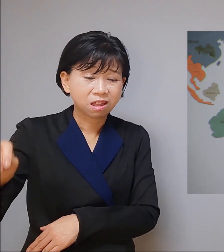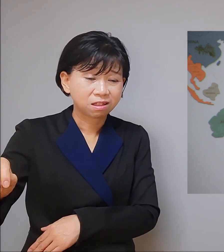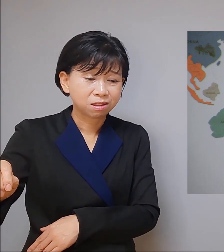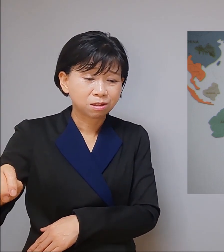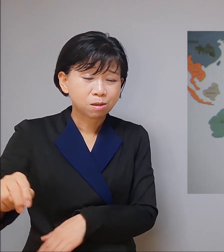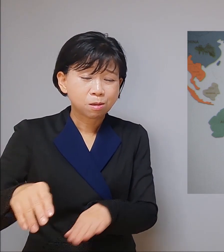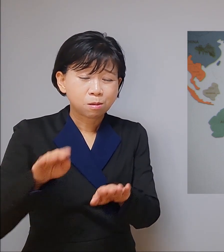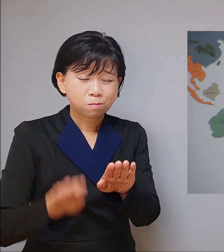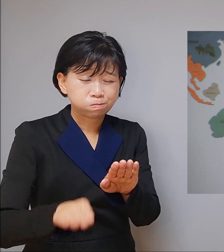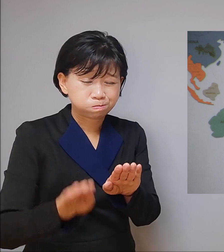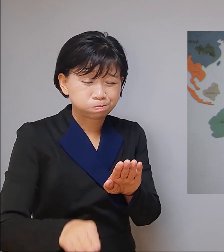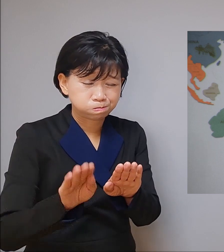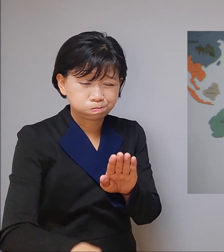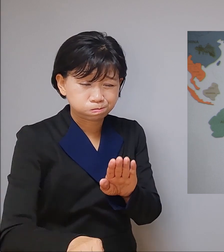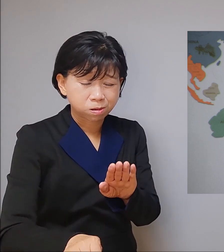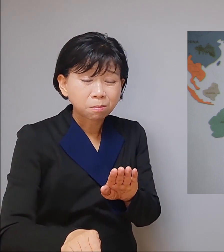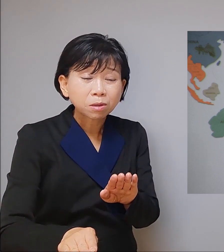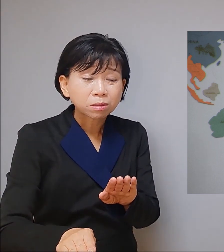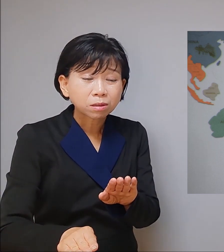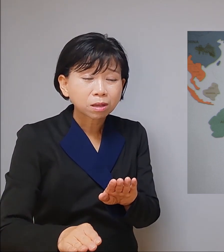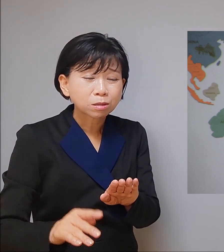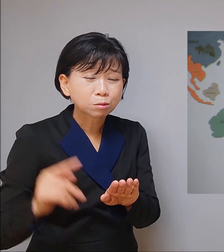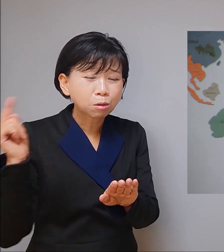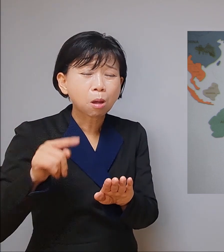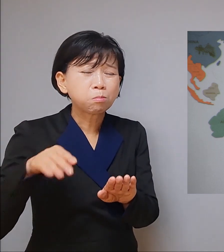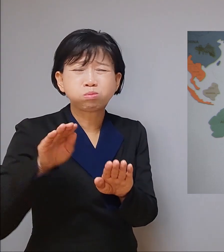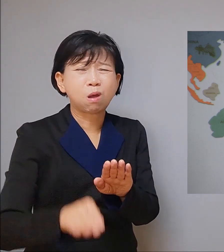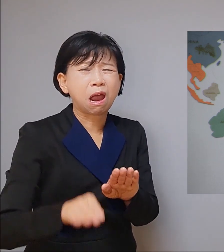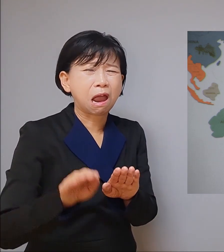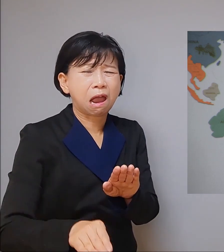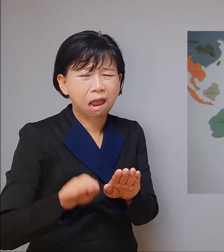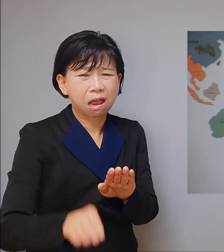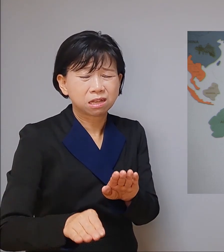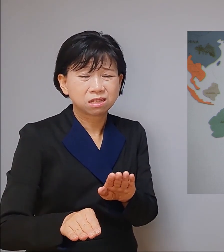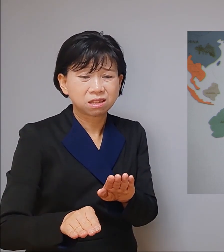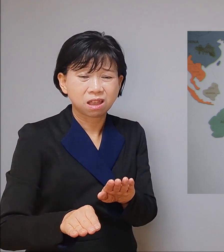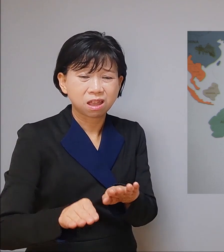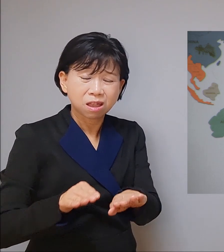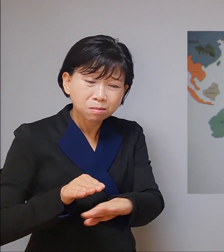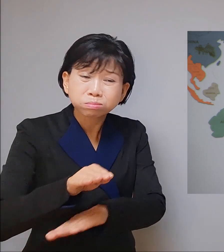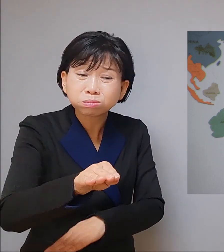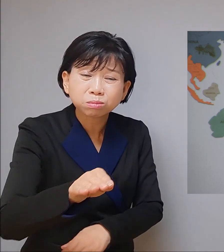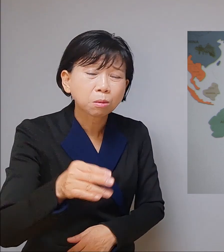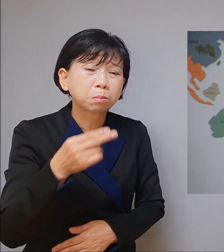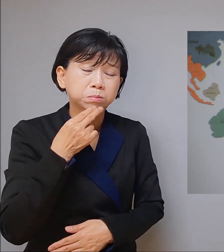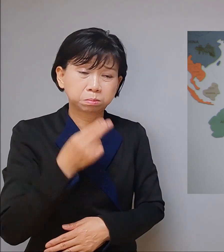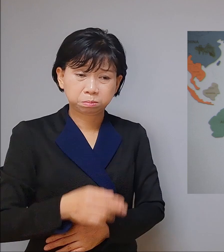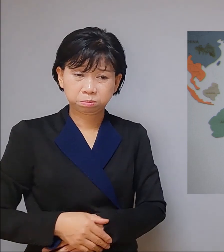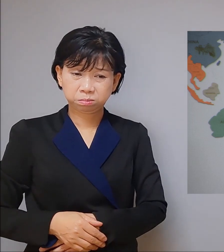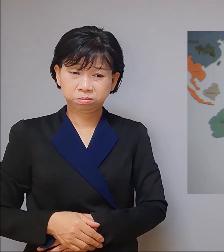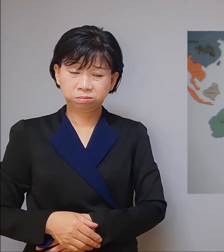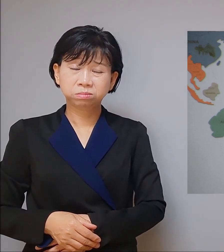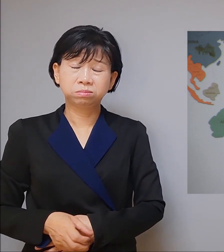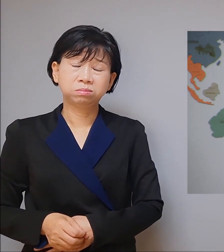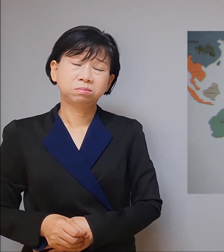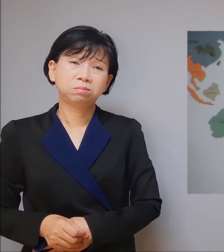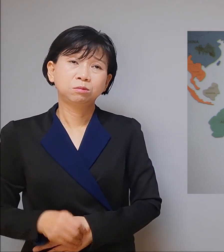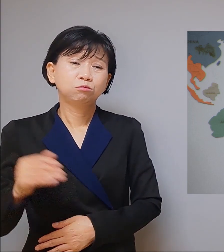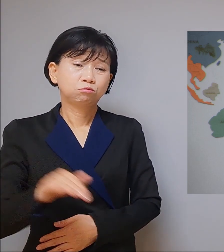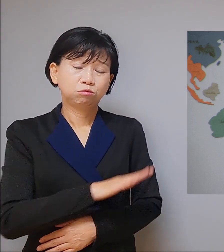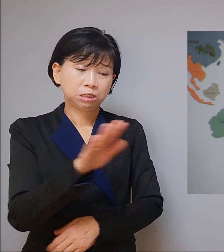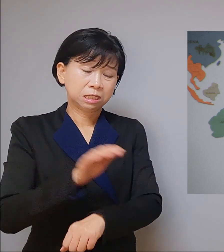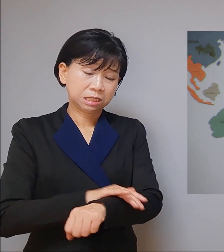요란한 소음을 내기는 하지만 조금도 앞으로 나가지 못합니다. 물론 예수님은 우리가 자라고